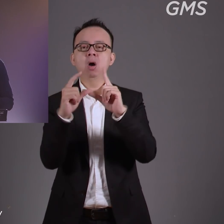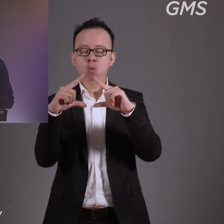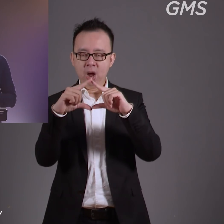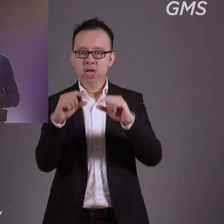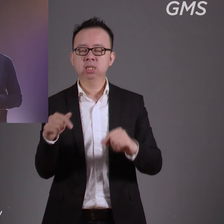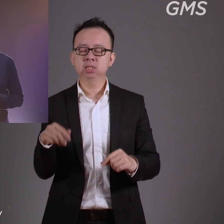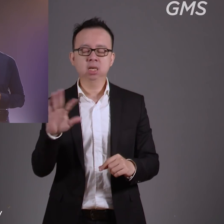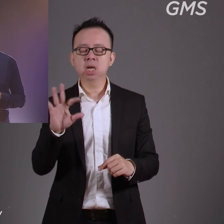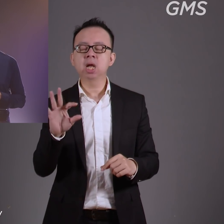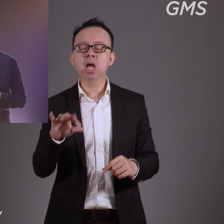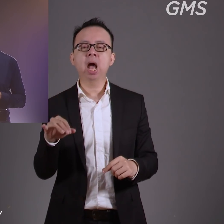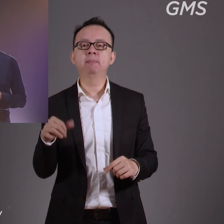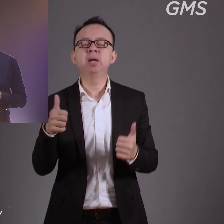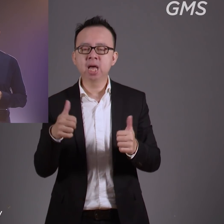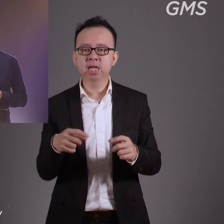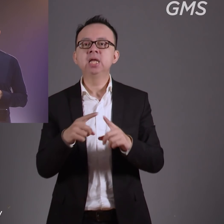Henok juga.